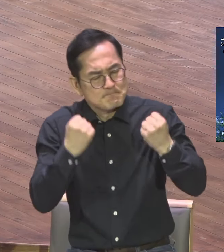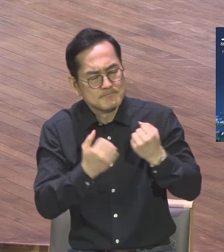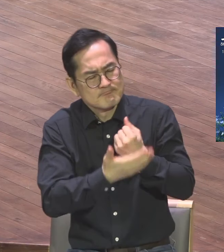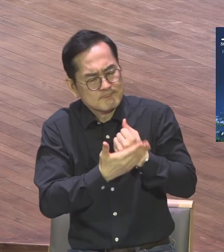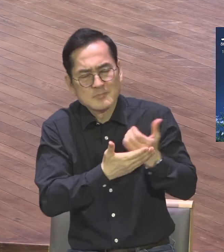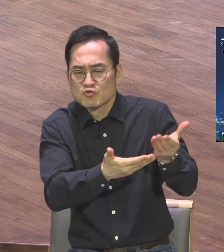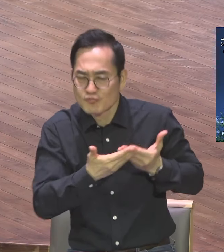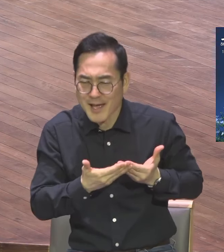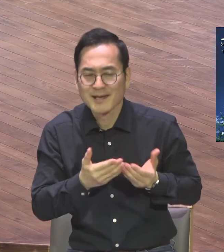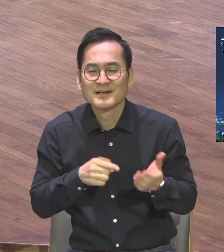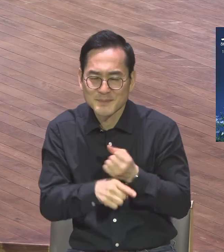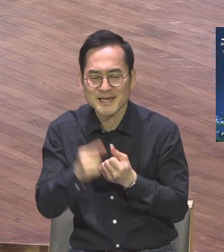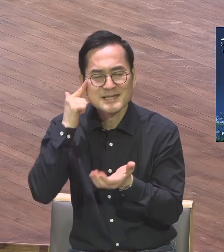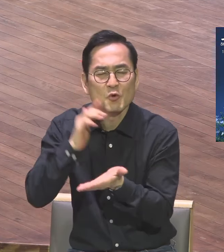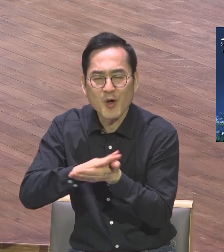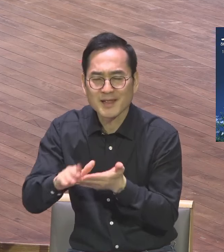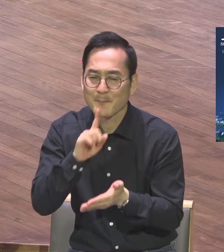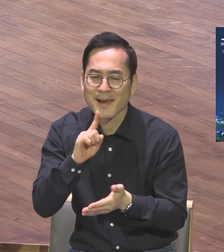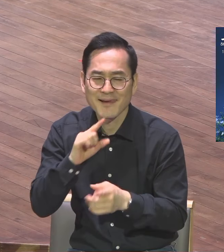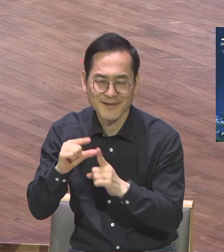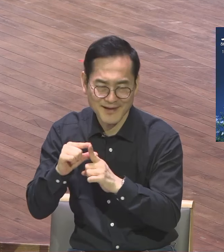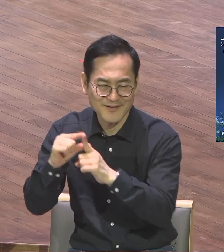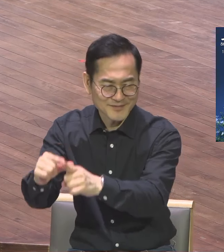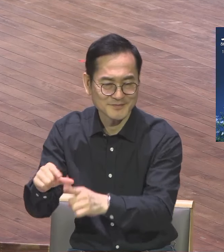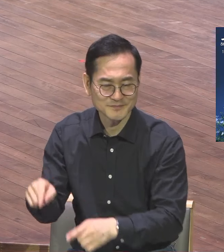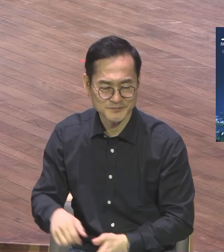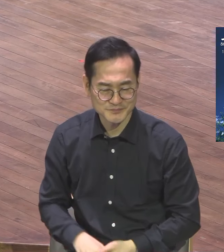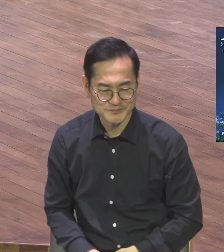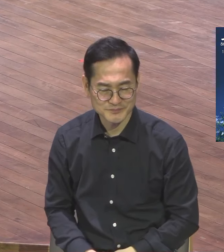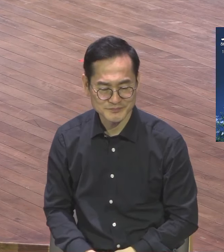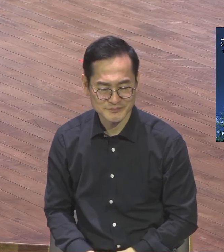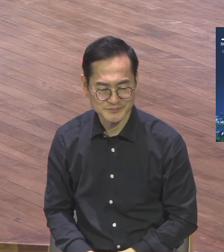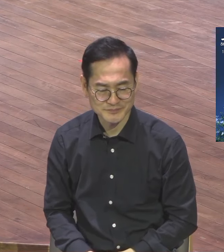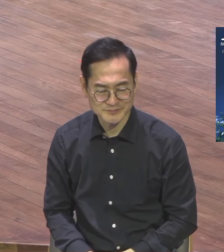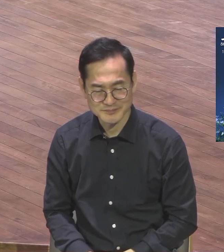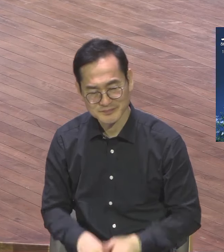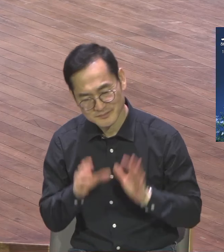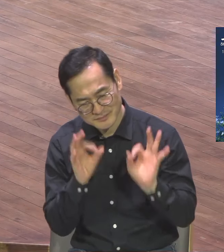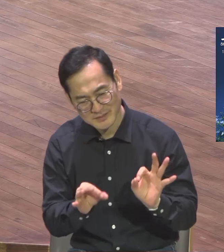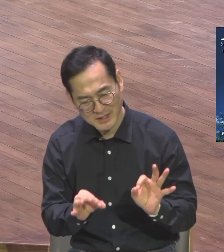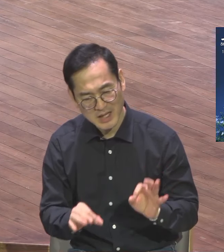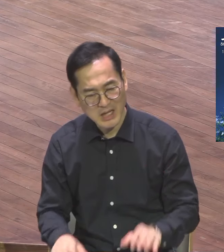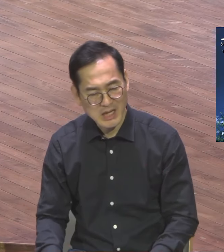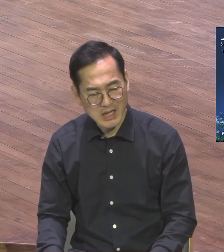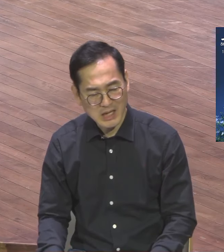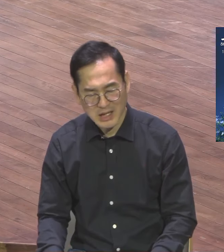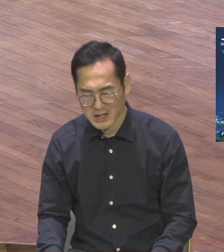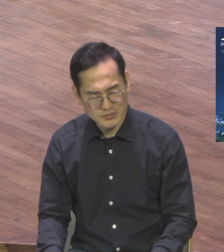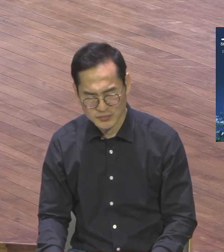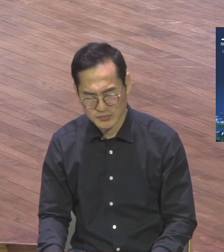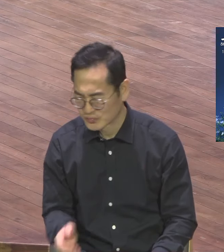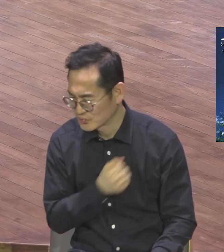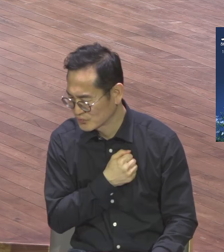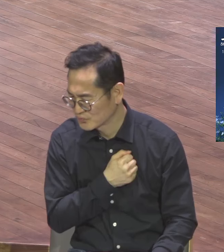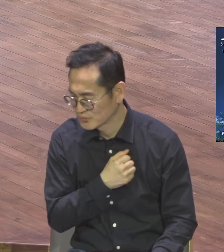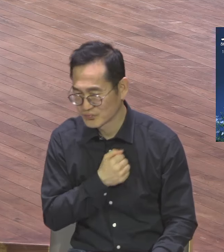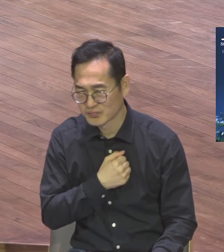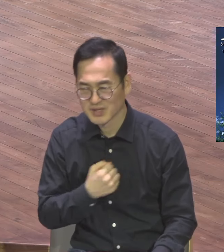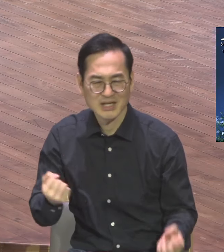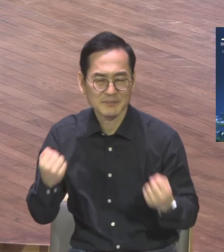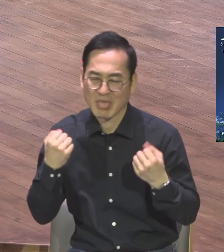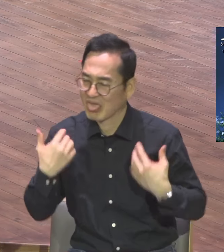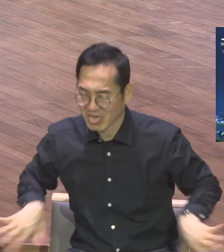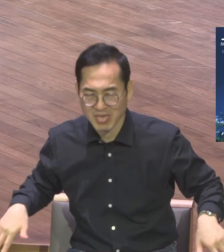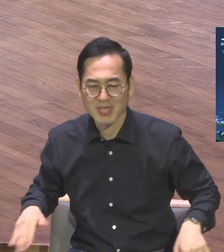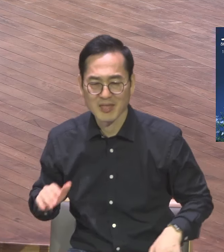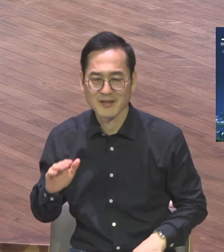생기를 불어넣어 주었다, 그런 뜻이. 사역을 하다 보면 사람이기 때문에 힘 빠질 수도 있어요. 뭔가가 좀 내가 사역하는 뭐든